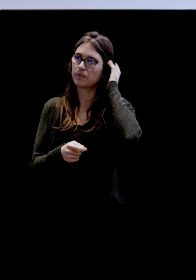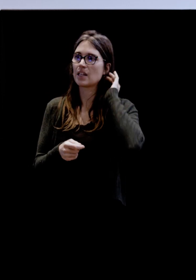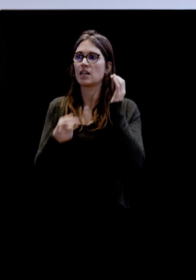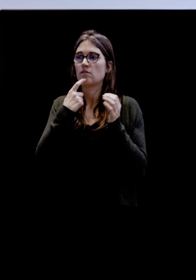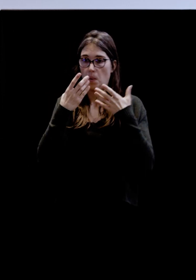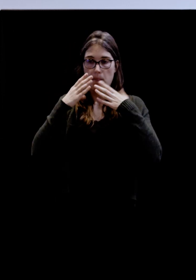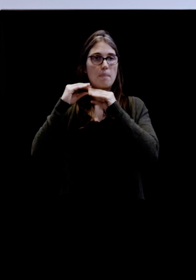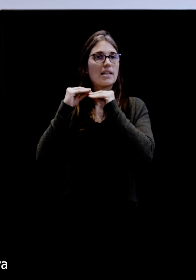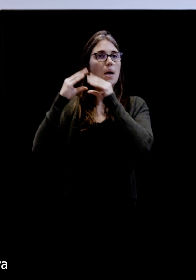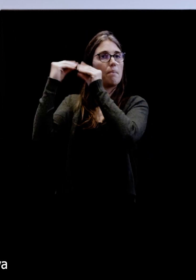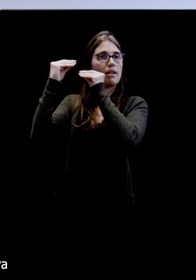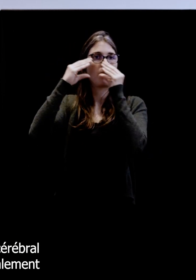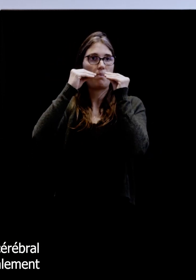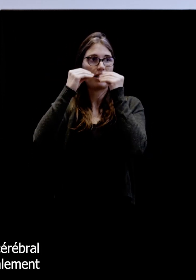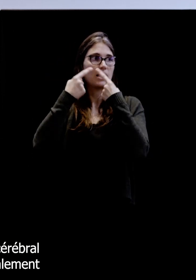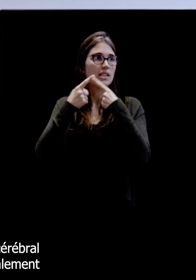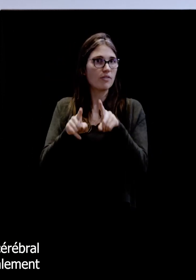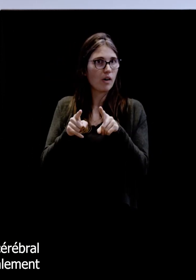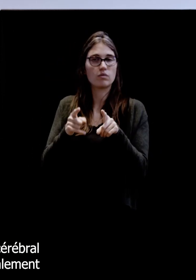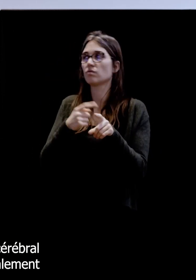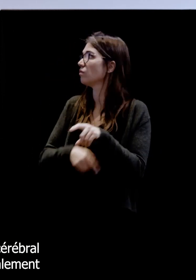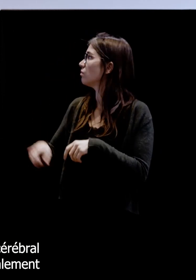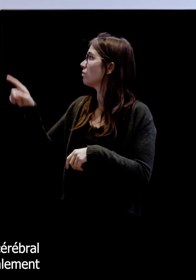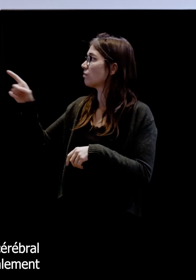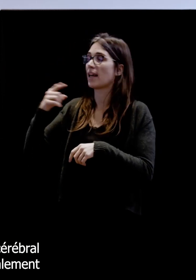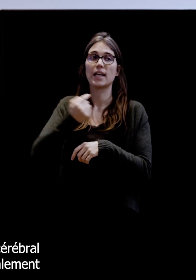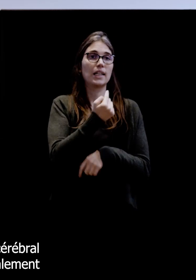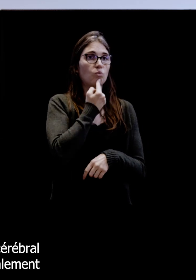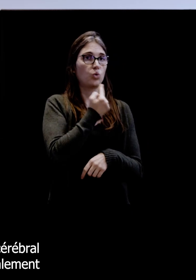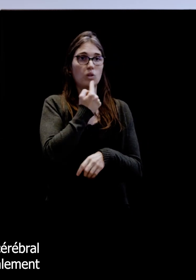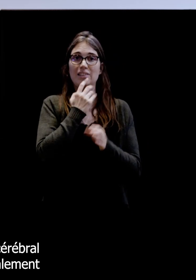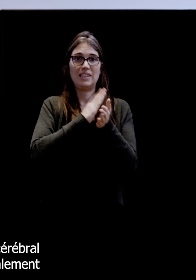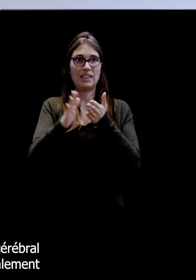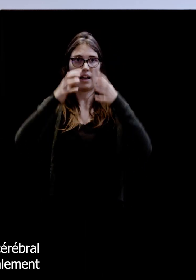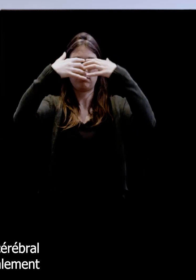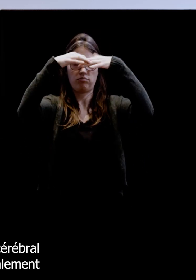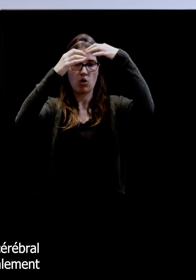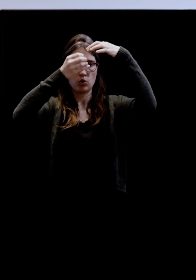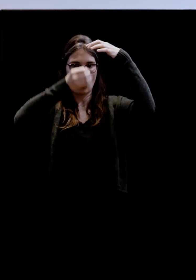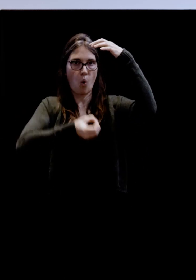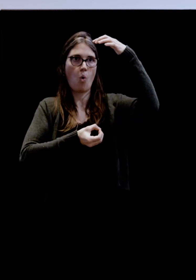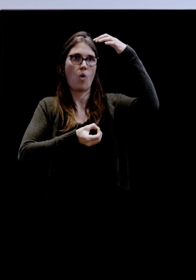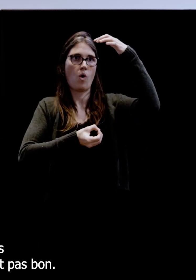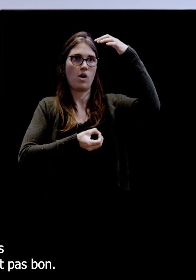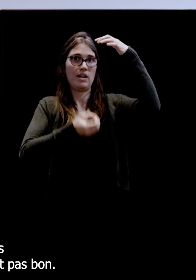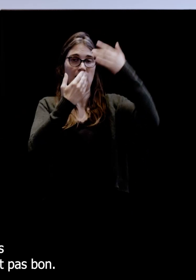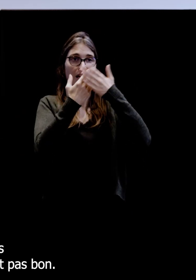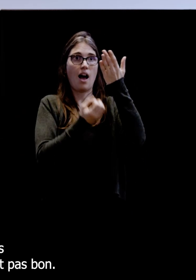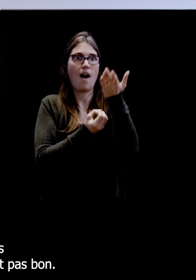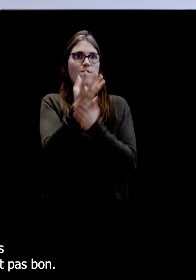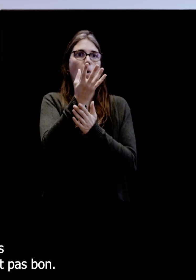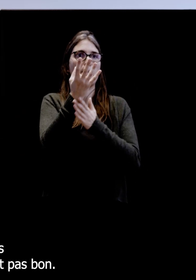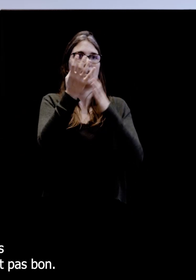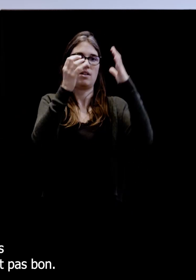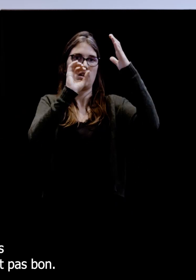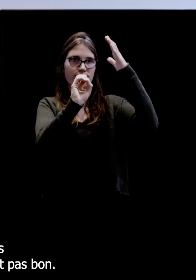endroit. La gustation, ça va directement au tronc cérébral pour être transmis également à l'hypothalamus